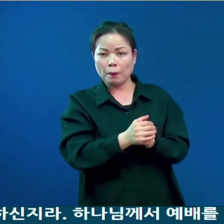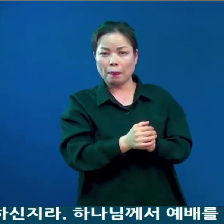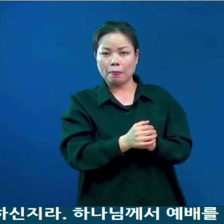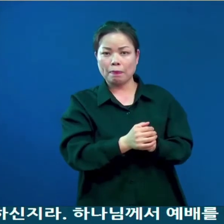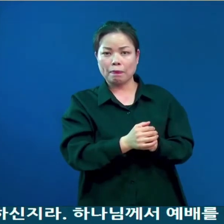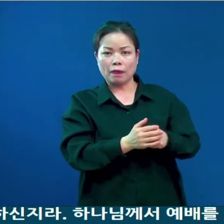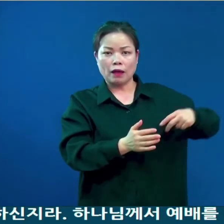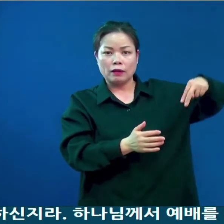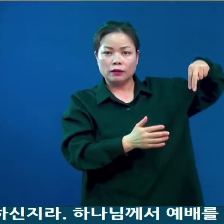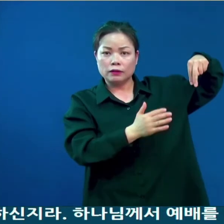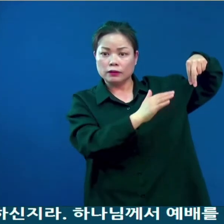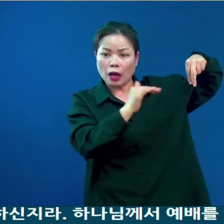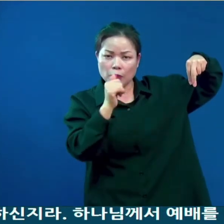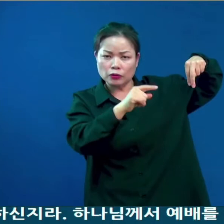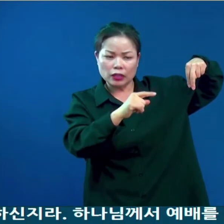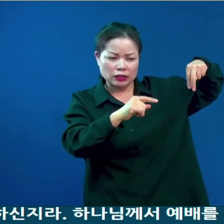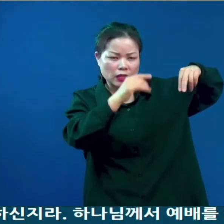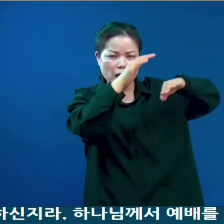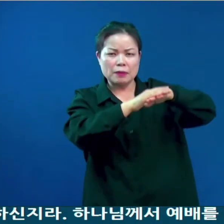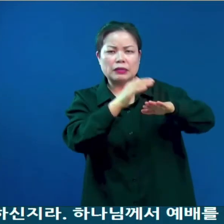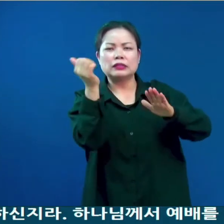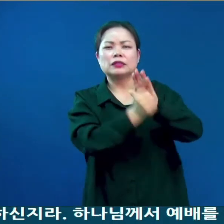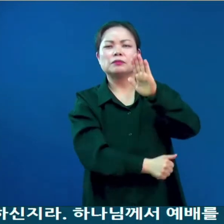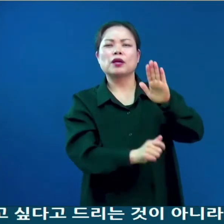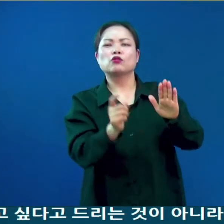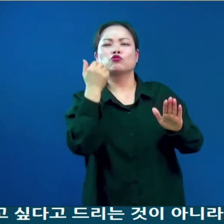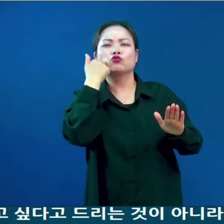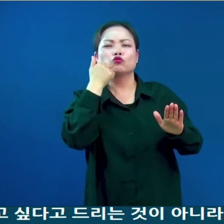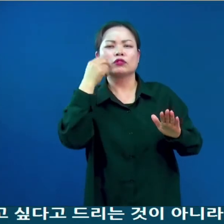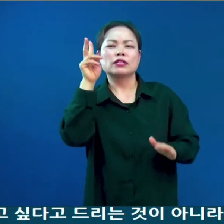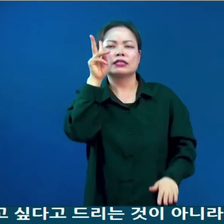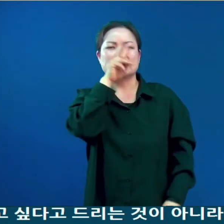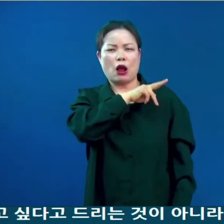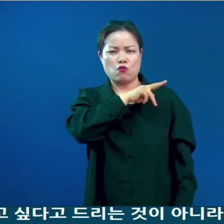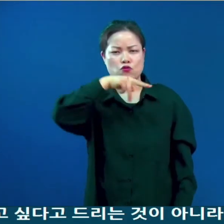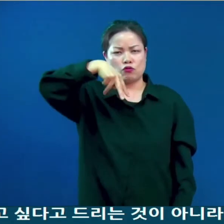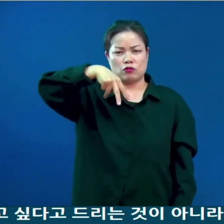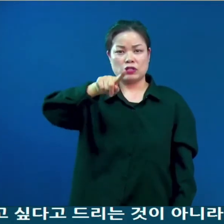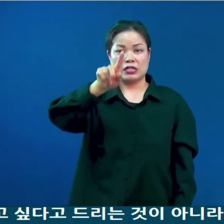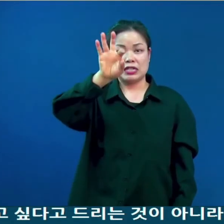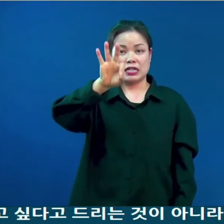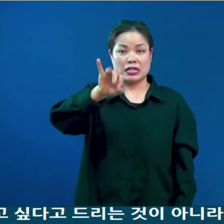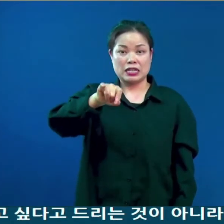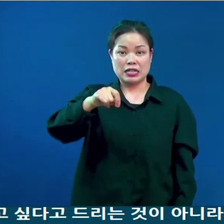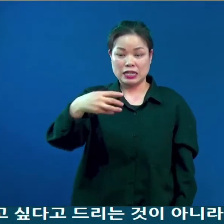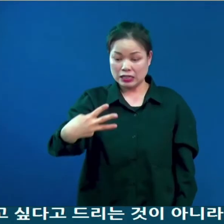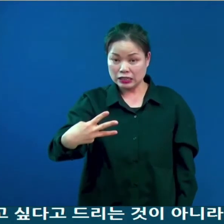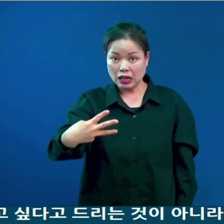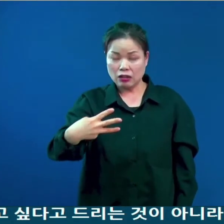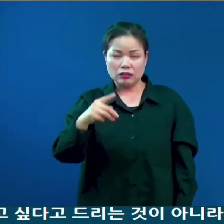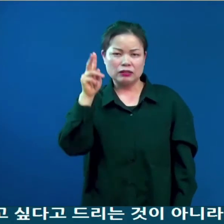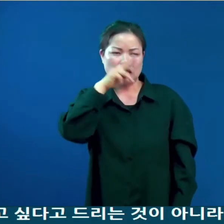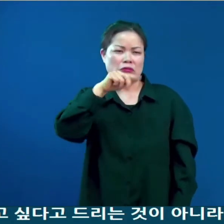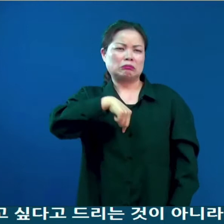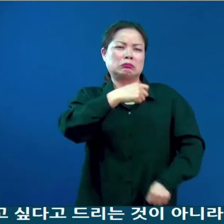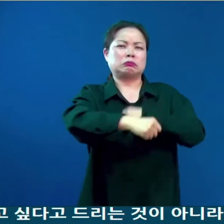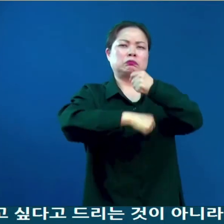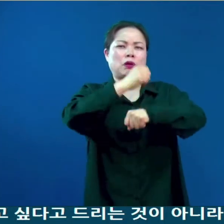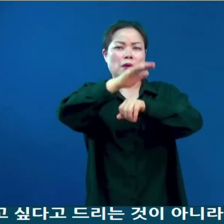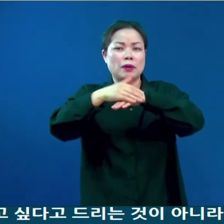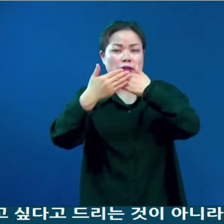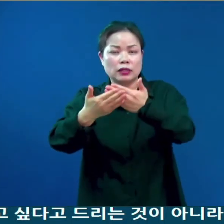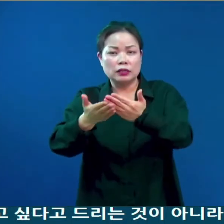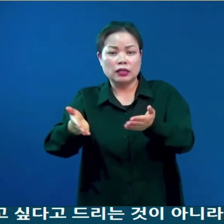사무엘서를 보면 이 예배에 실패했던 대표적인 인물이 누구입니까? 사울 왕이었죠. 자기의 임의대로 예배를 드리다가